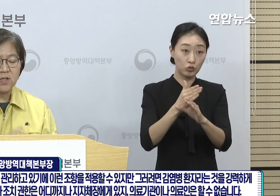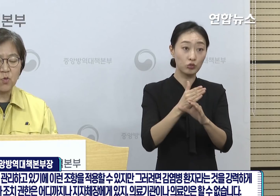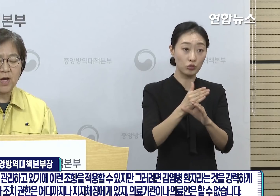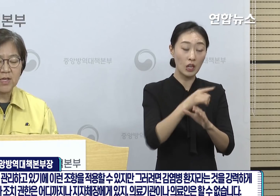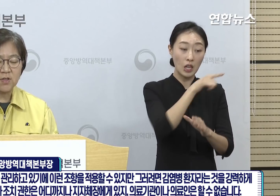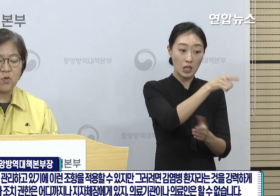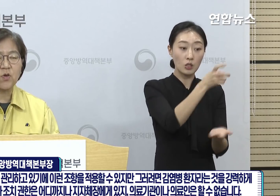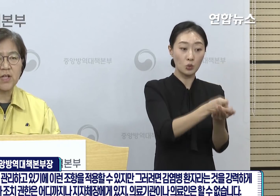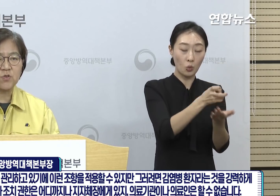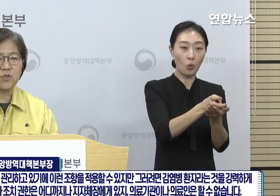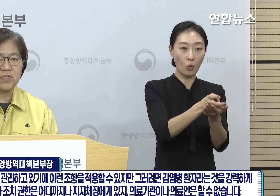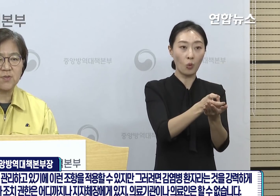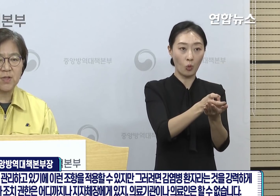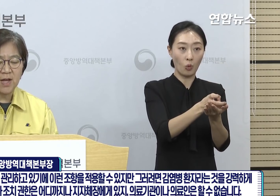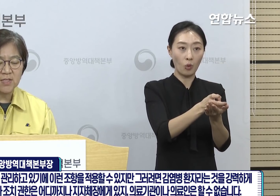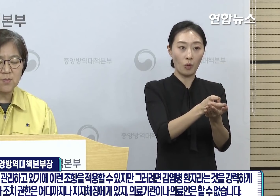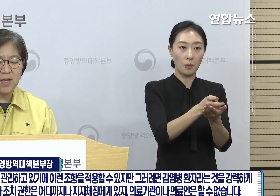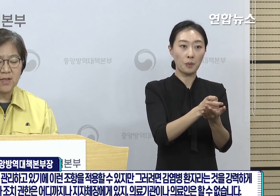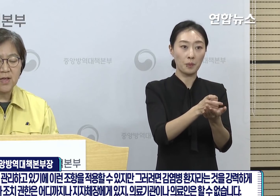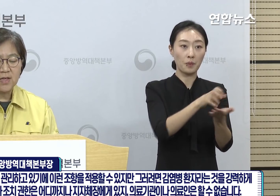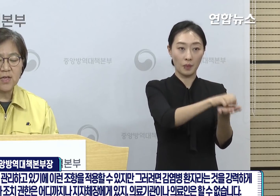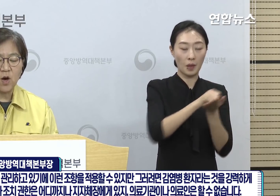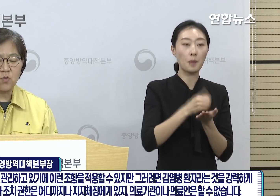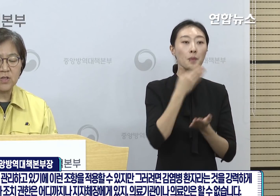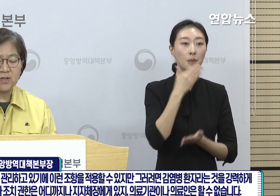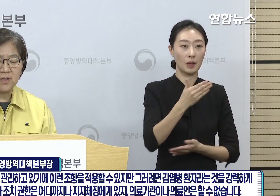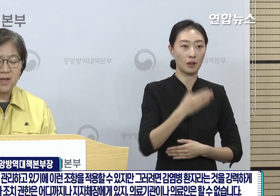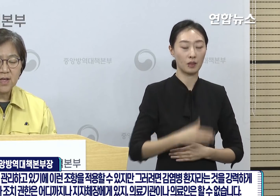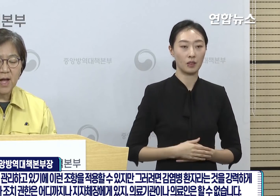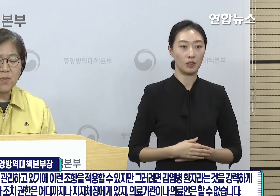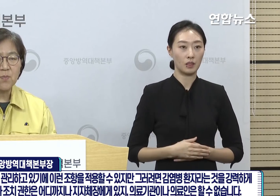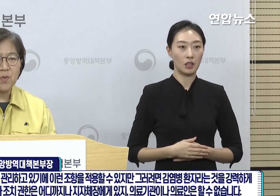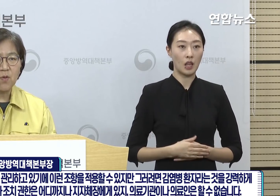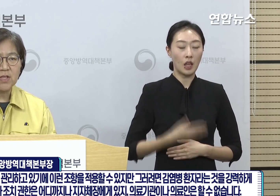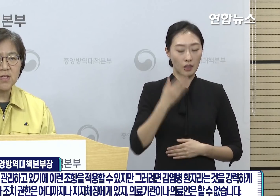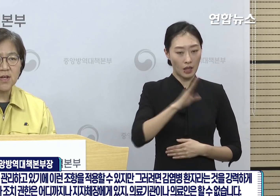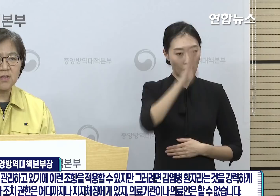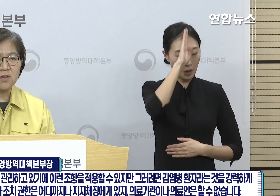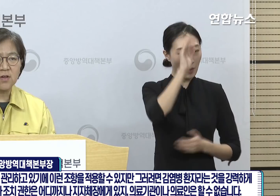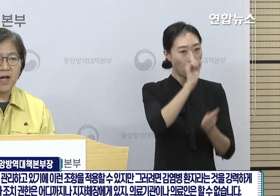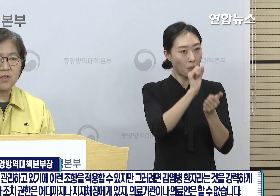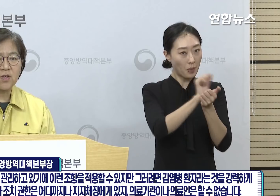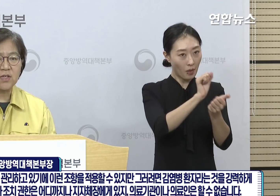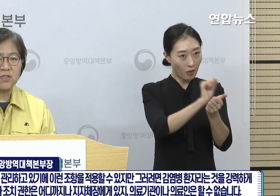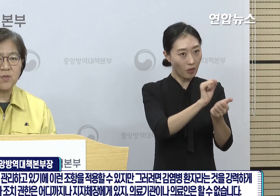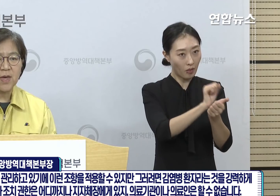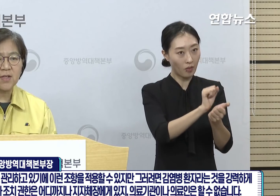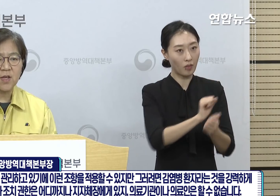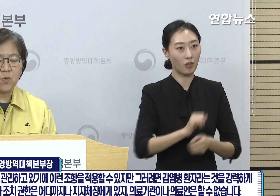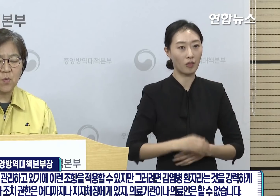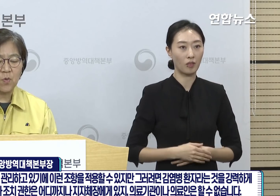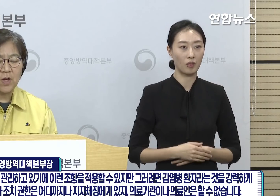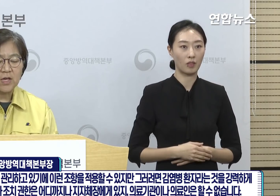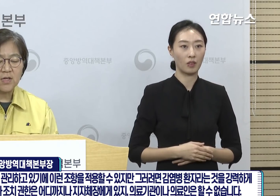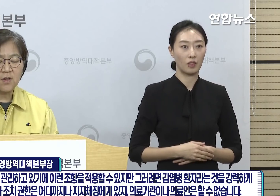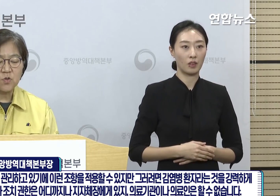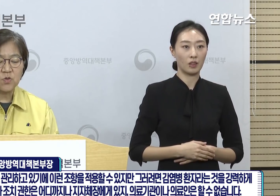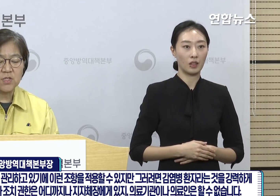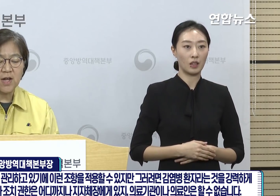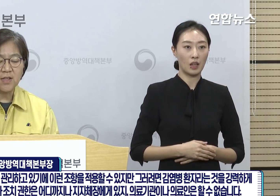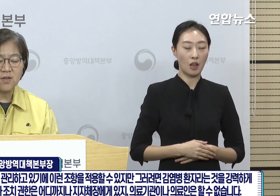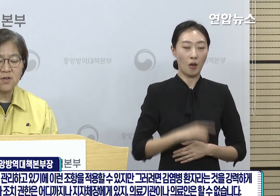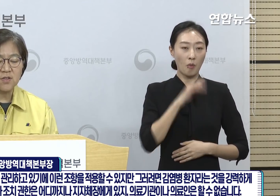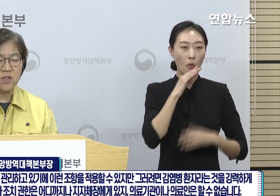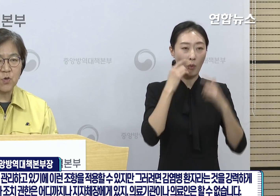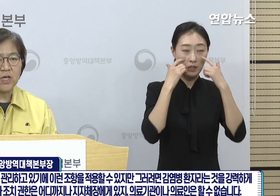이 조항이 적용이 될 수 있습니다 하지만 이 경우는 감염병 환자 라는 것을 강력히 의심해야 되고 이런